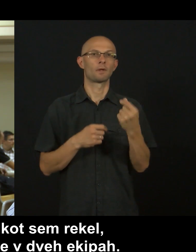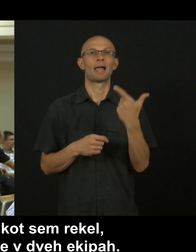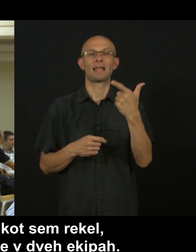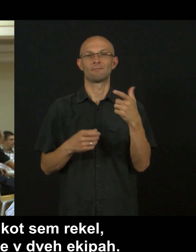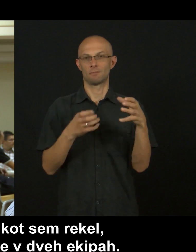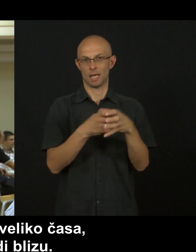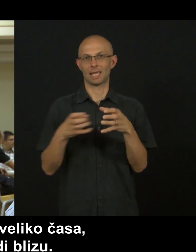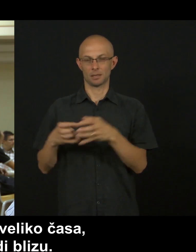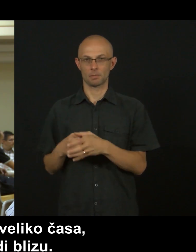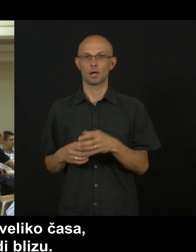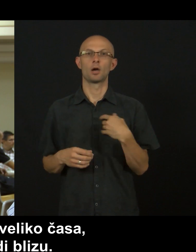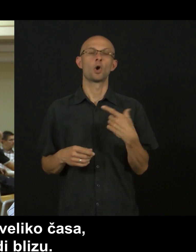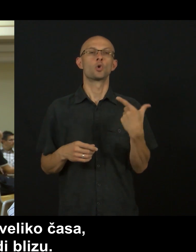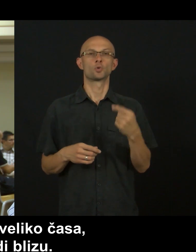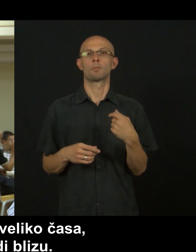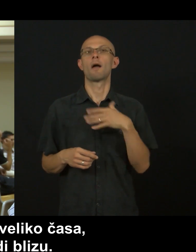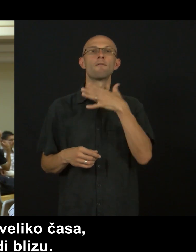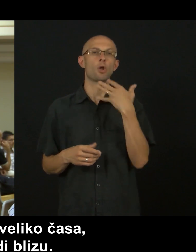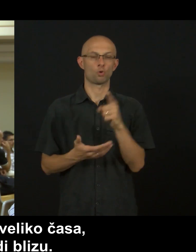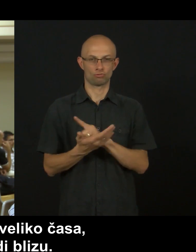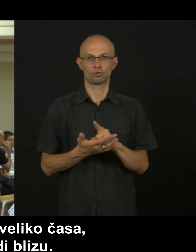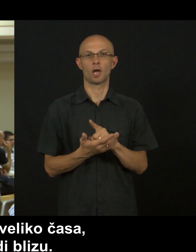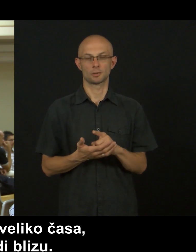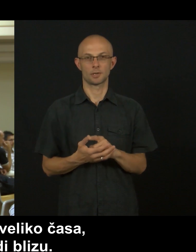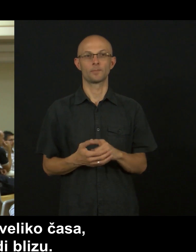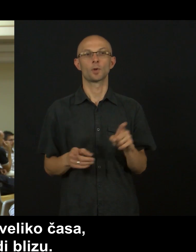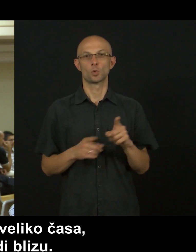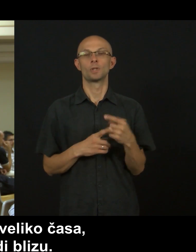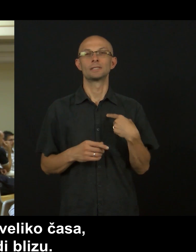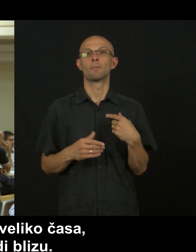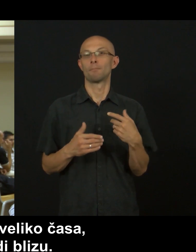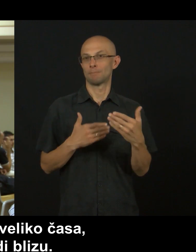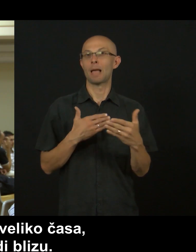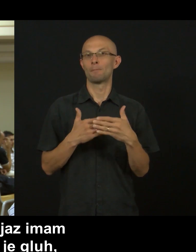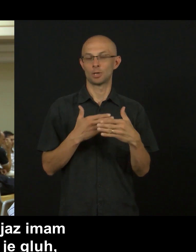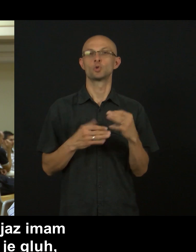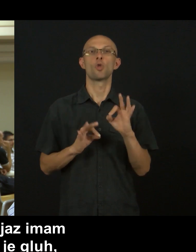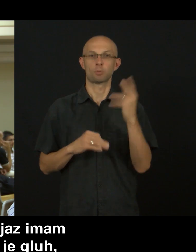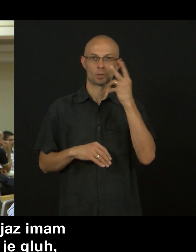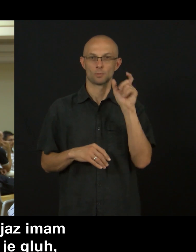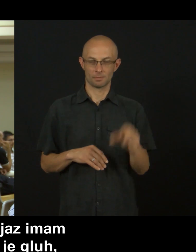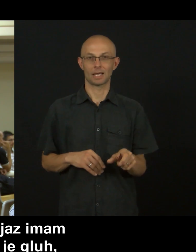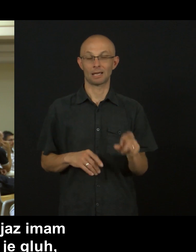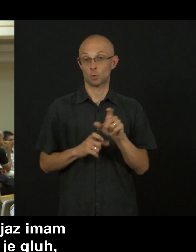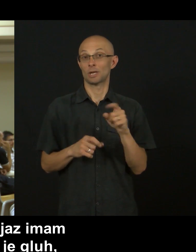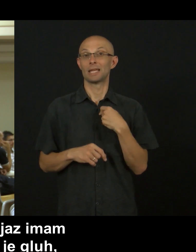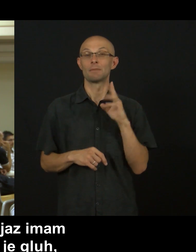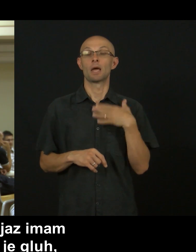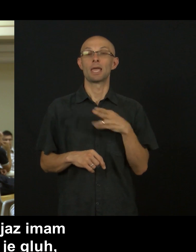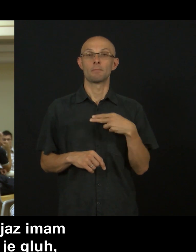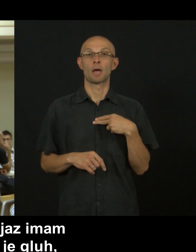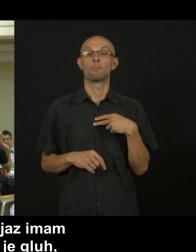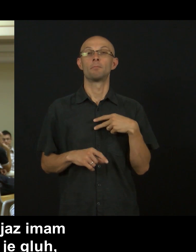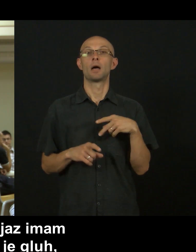sodelovali v 2 ekipah, smo skupaj preživeli dosti časa, tako da tudi blizu sem z Mihatom, razumem ga, kajte jaz imam